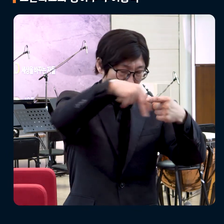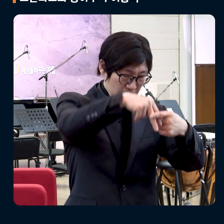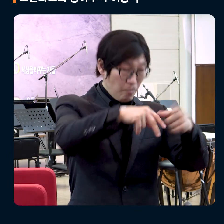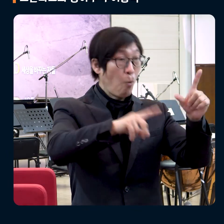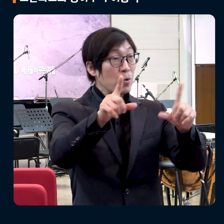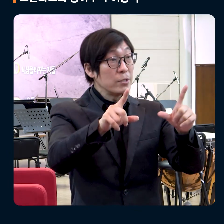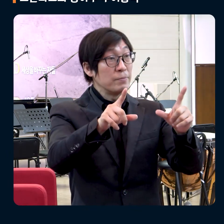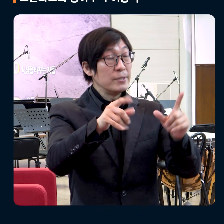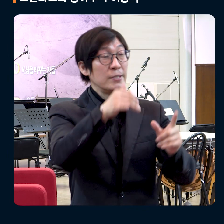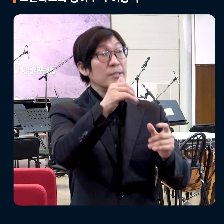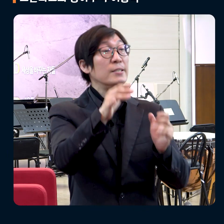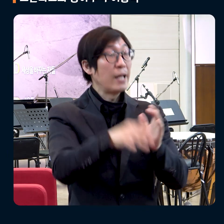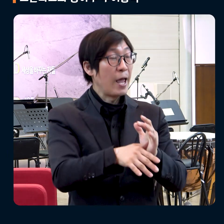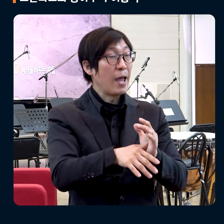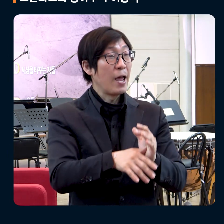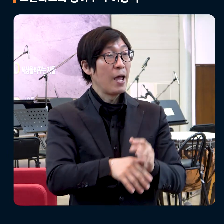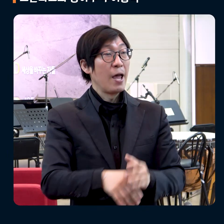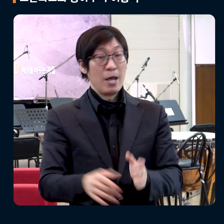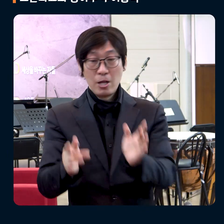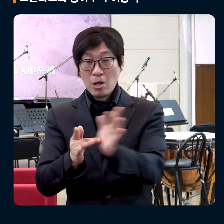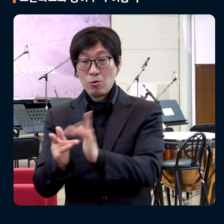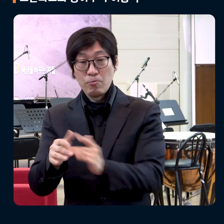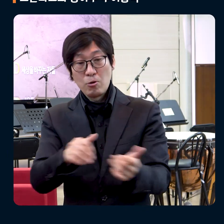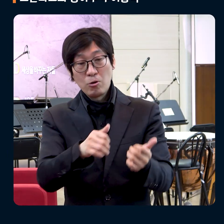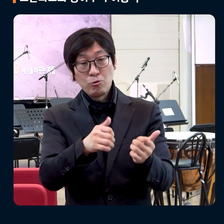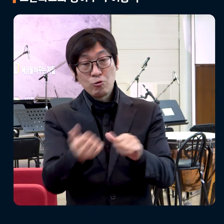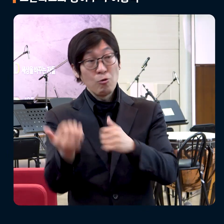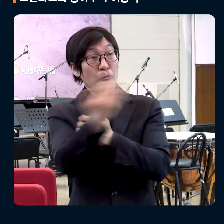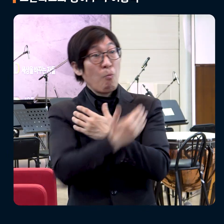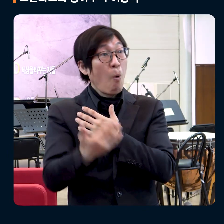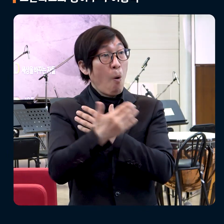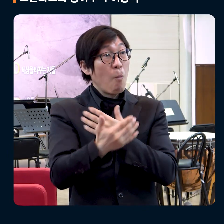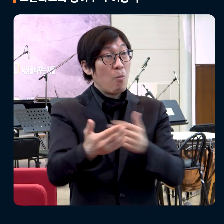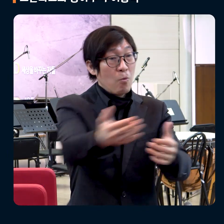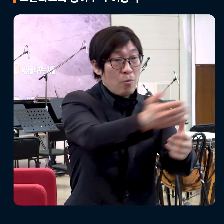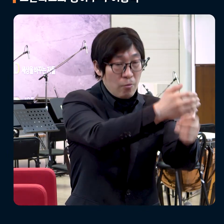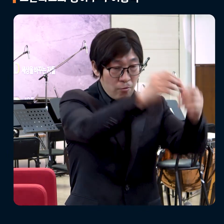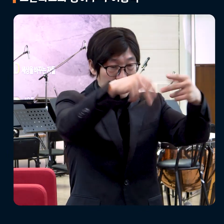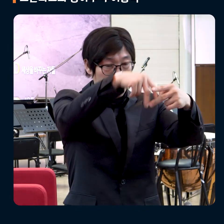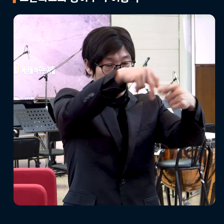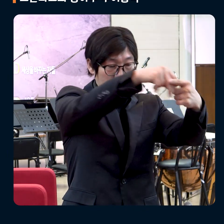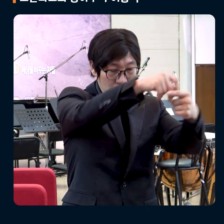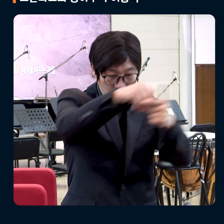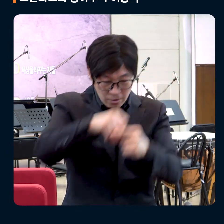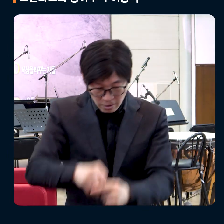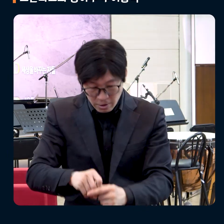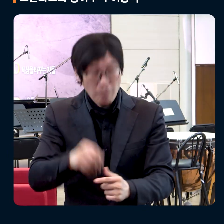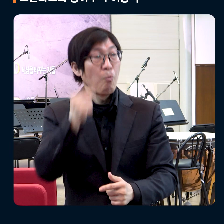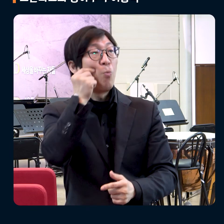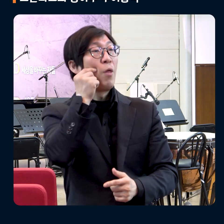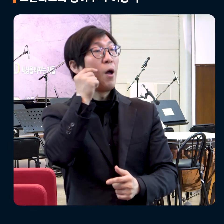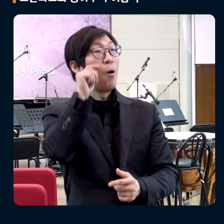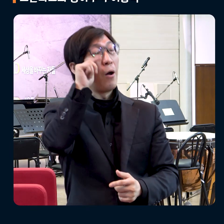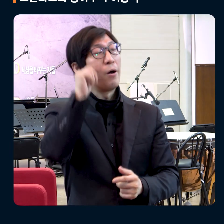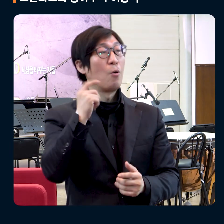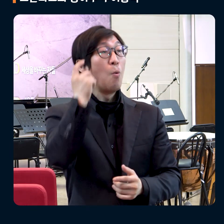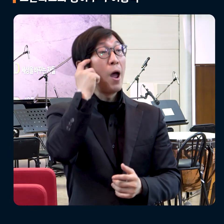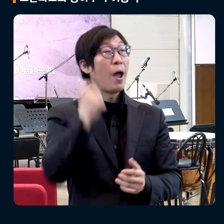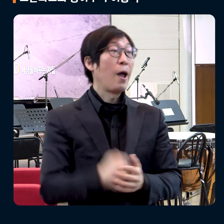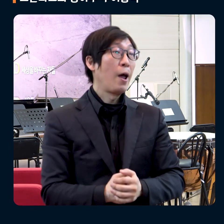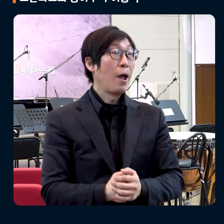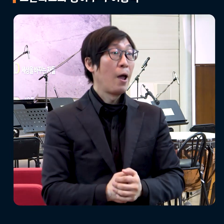매달려 있는데, 그 누구도 예수님의 시신을 거두지 않는 거예요. 왜 그렇습니까?